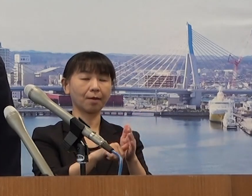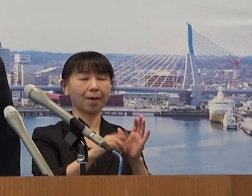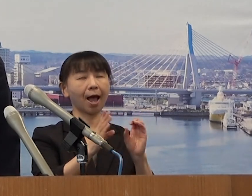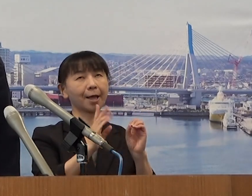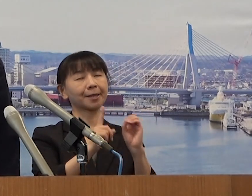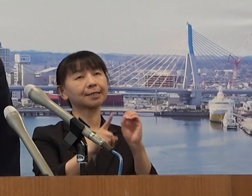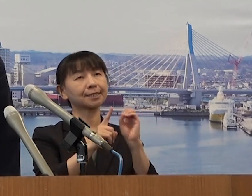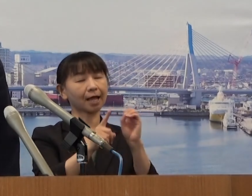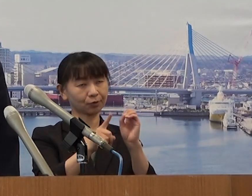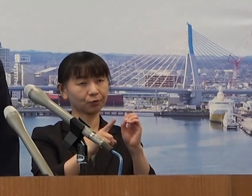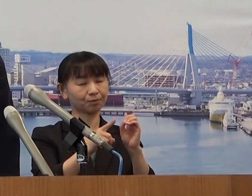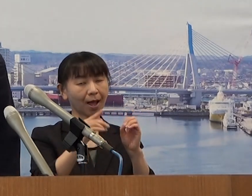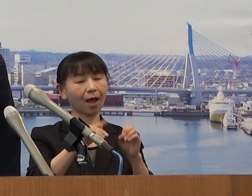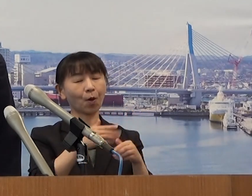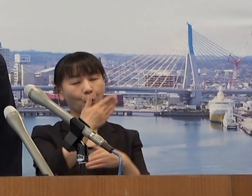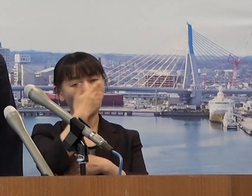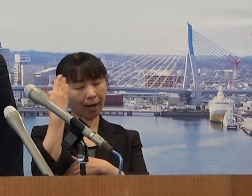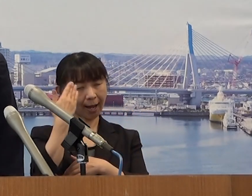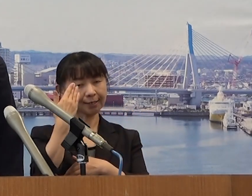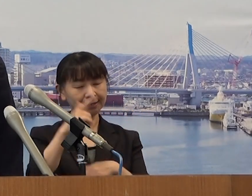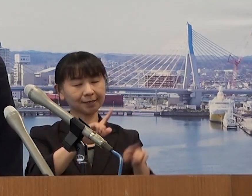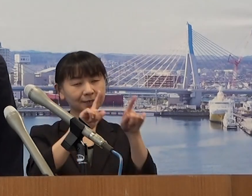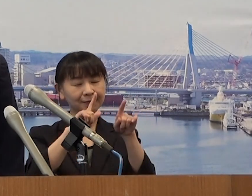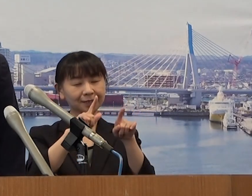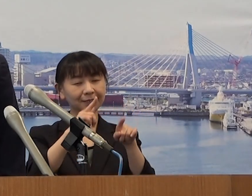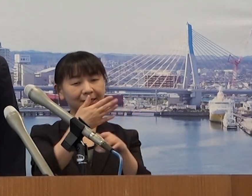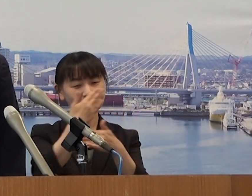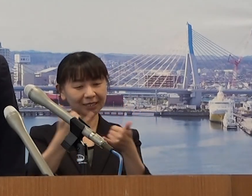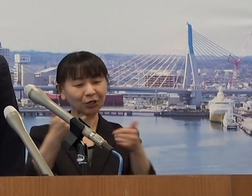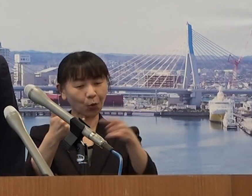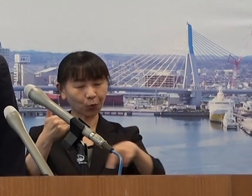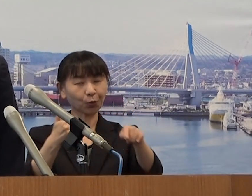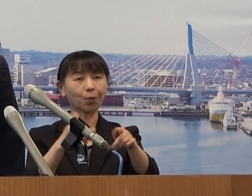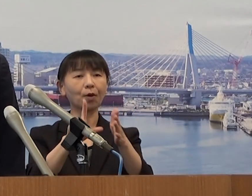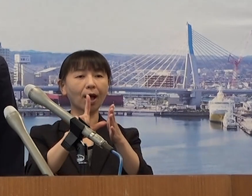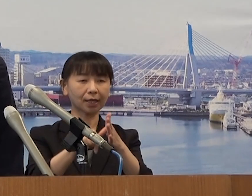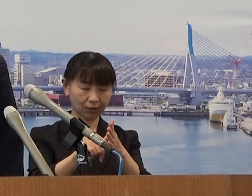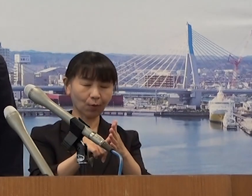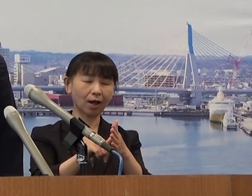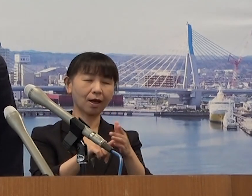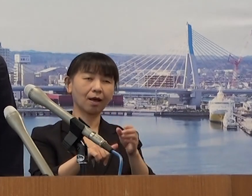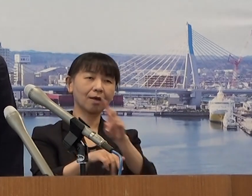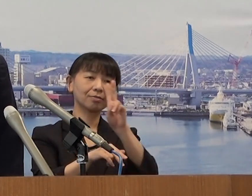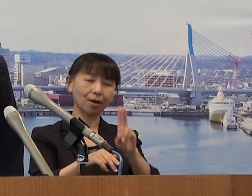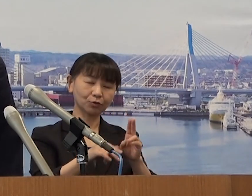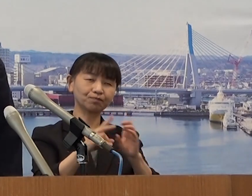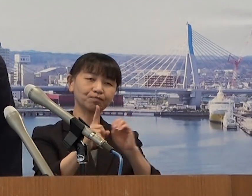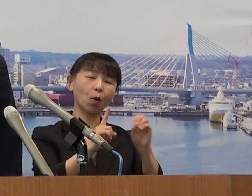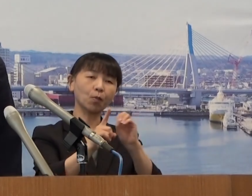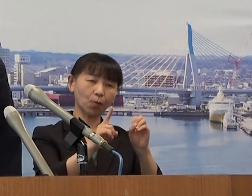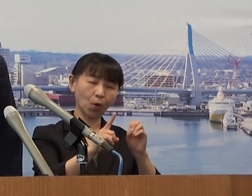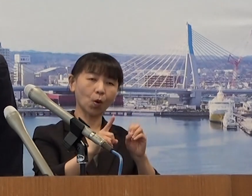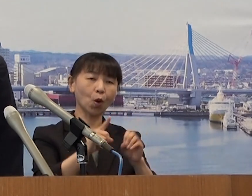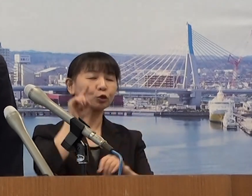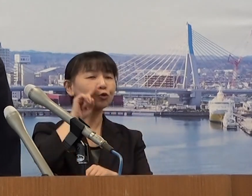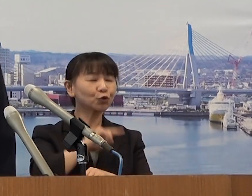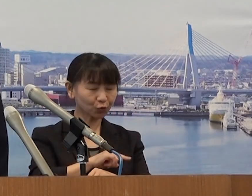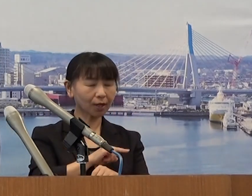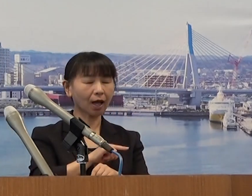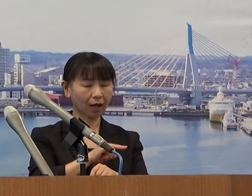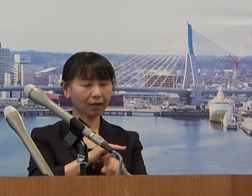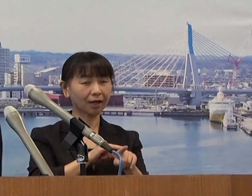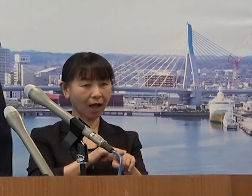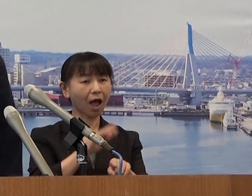あの若い世代とかだとあのデジタルの方がまあより使いやすかったり、あの、まあ、3000点枠内だったら多分あの融通が利く利用もできるかと思うんですけれ